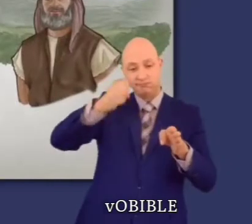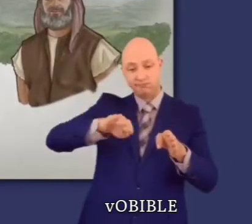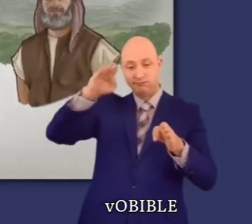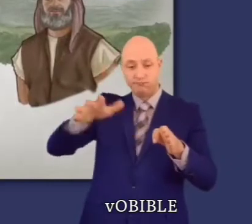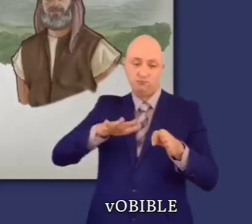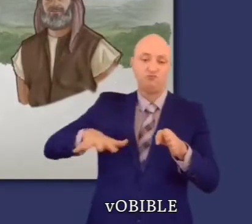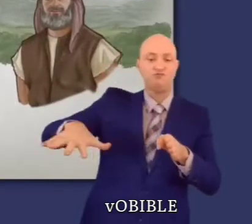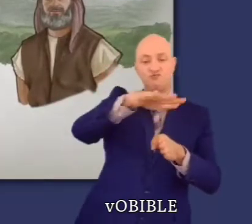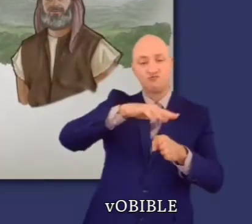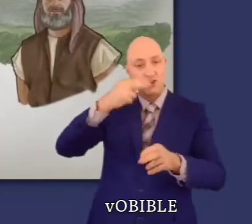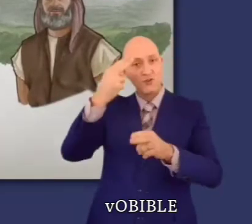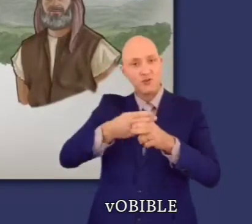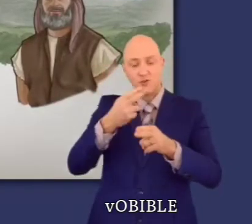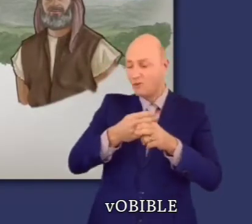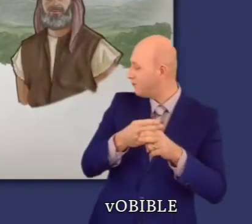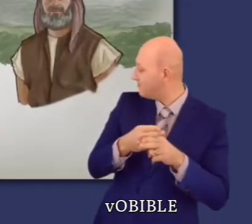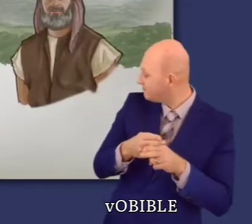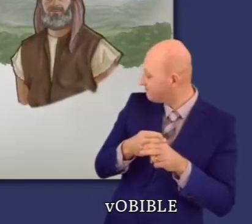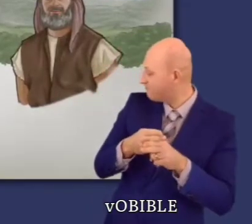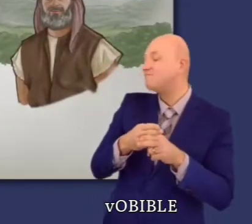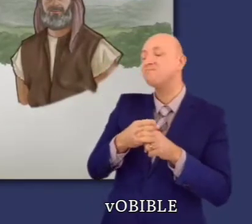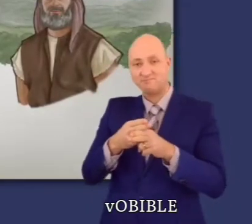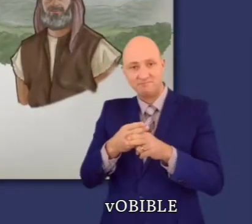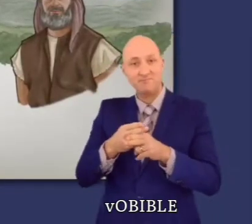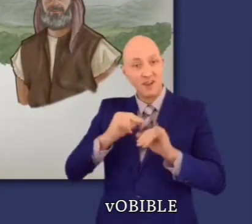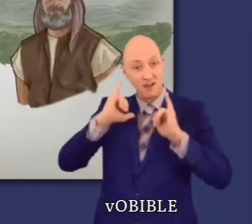seuls espions à être entrés en terre promise.